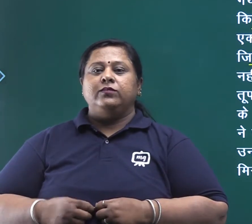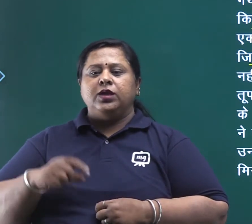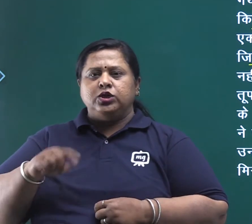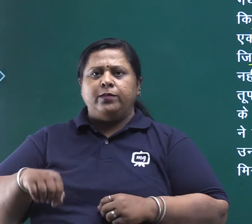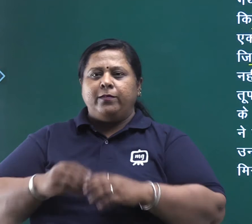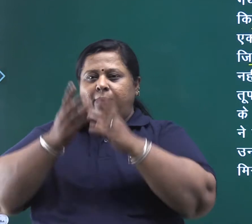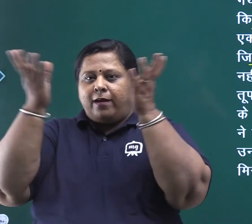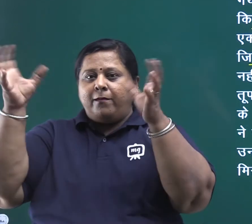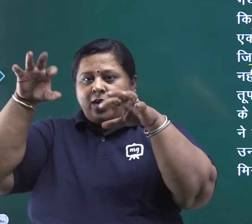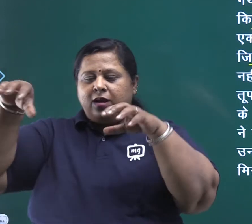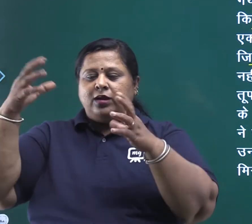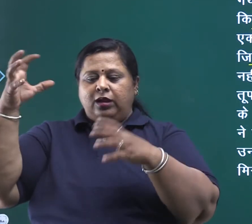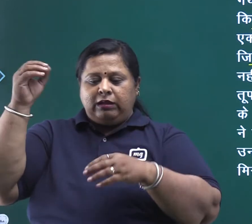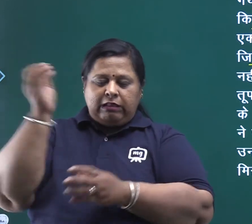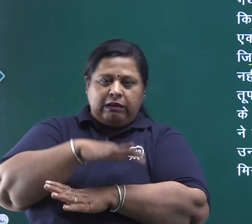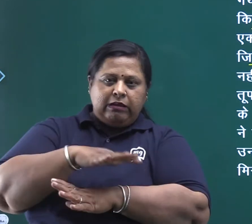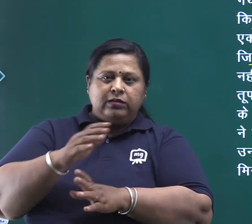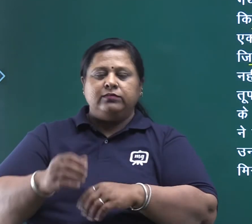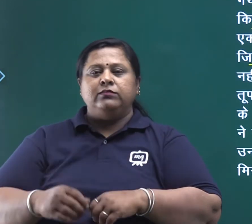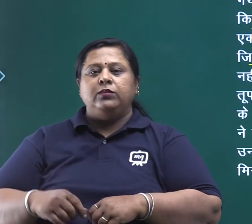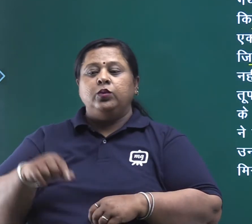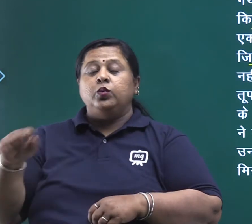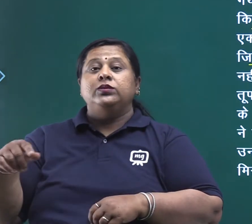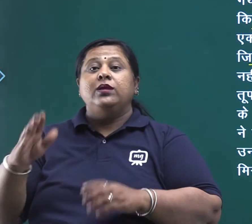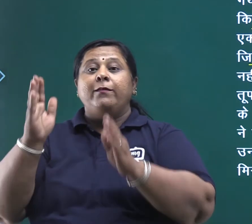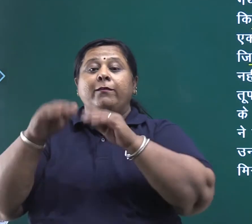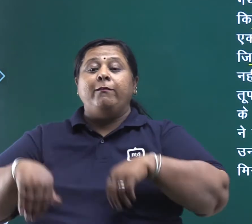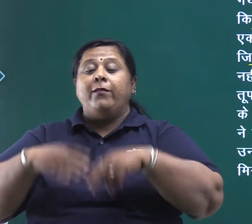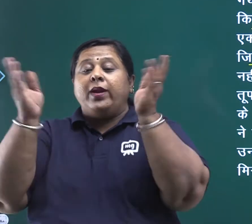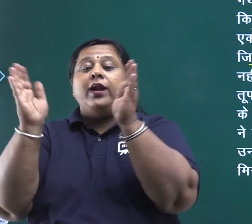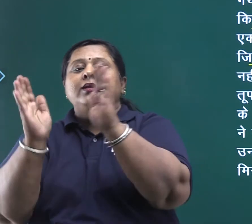जब खंभा गिरा तो उसे पेड़ ने संभाला।